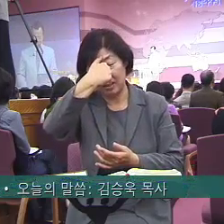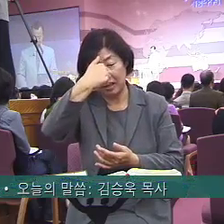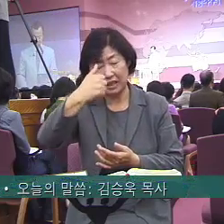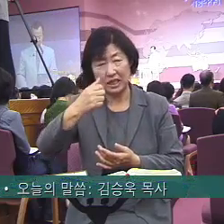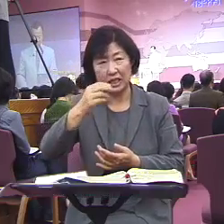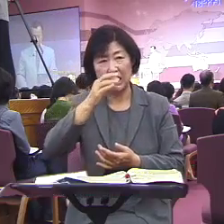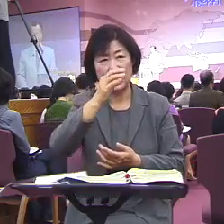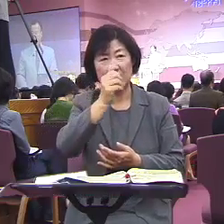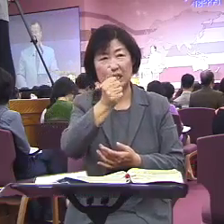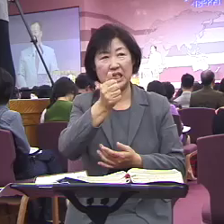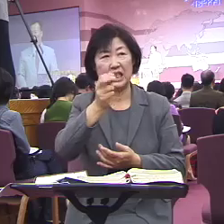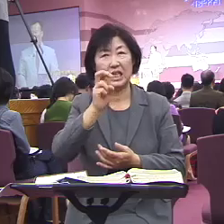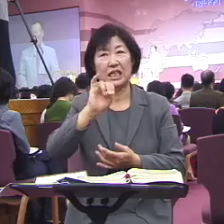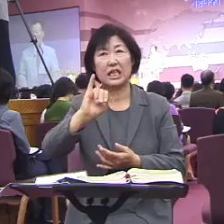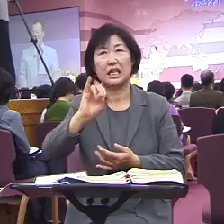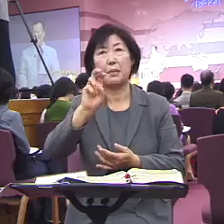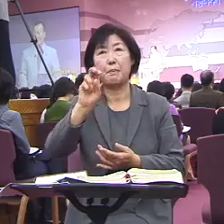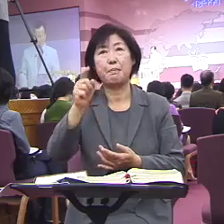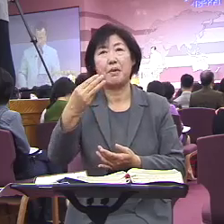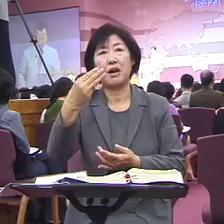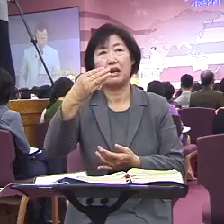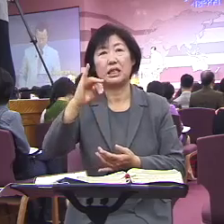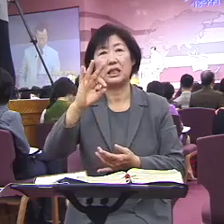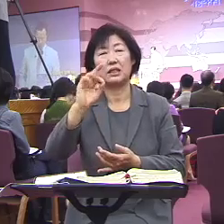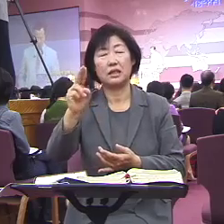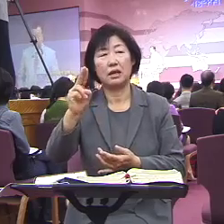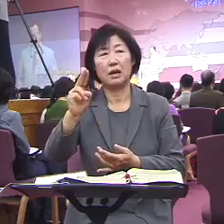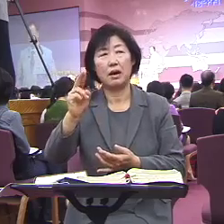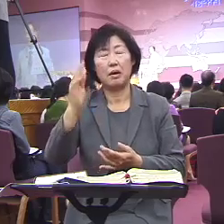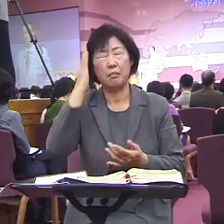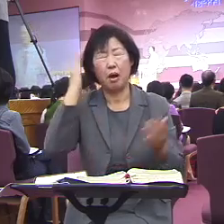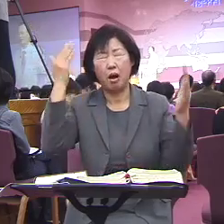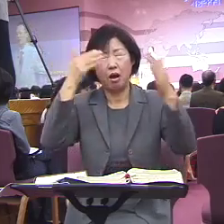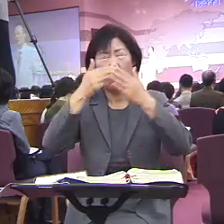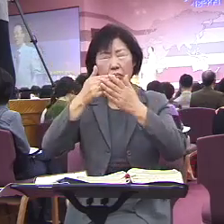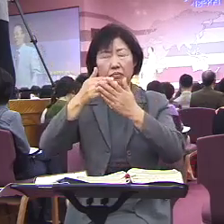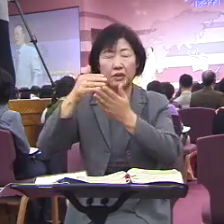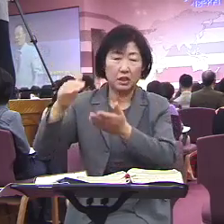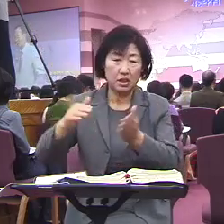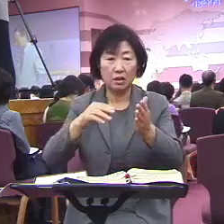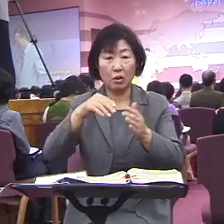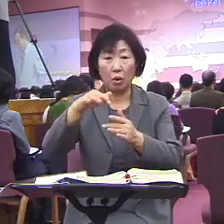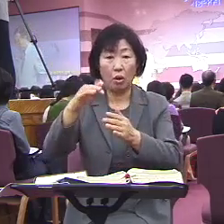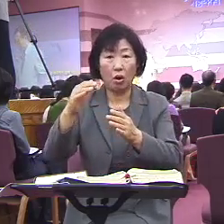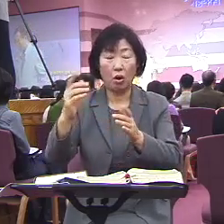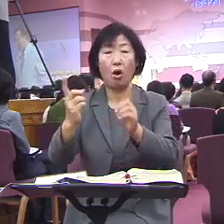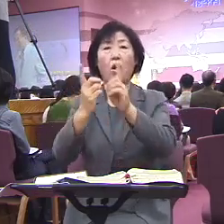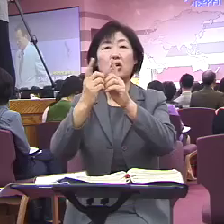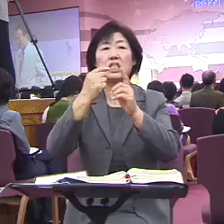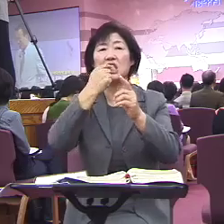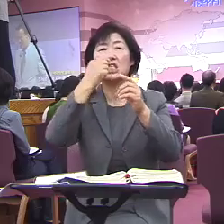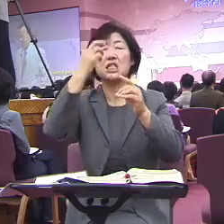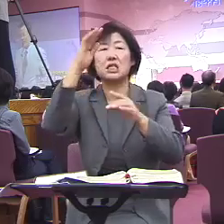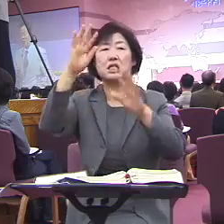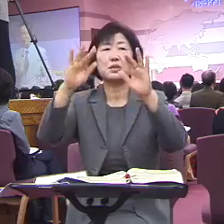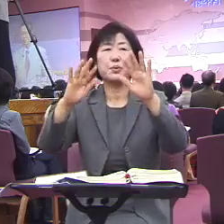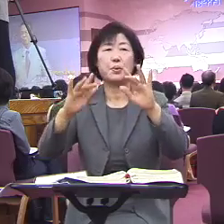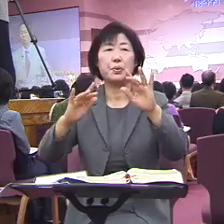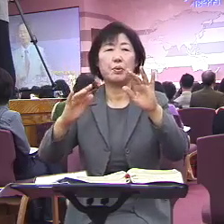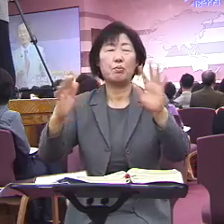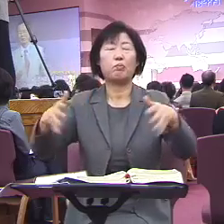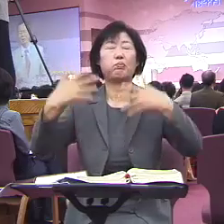산맥 근처에서 밤길을 가다가 눈보라를 맞게 됩니다. 갑자기 그 히말리아